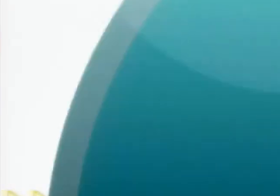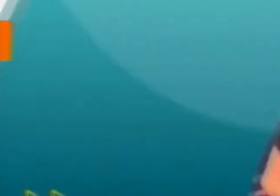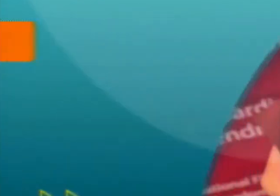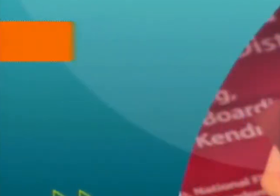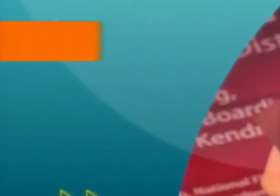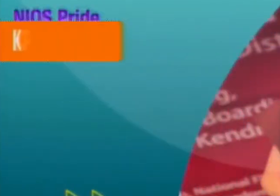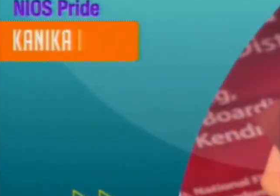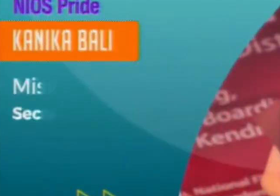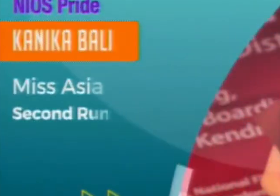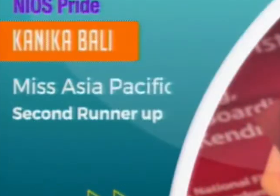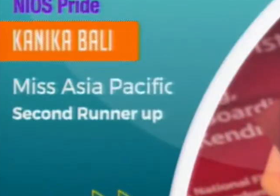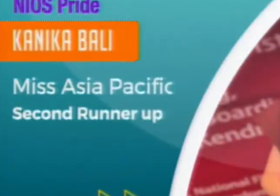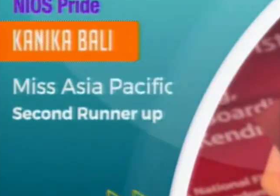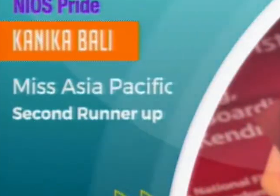चुने,